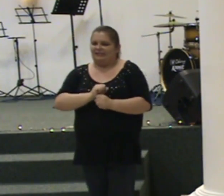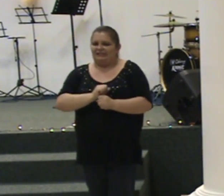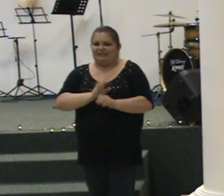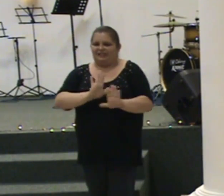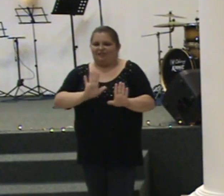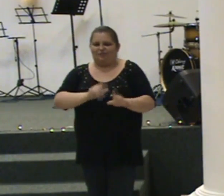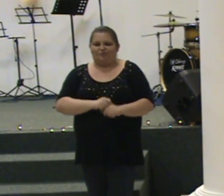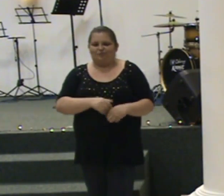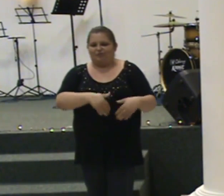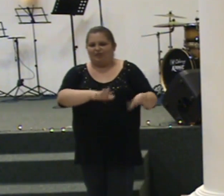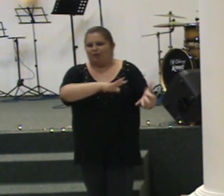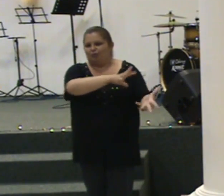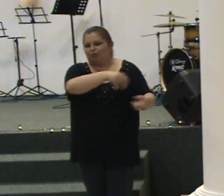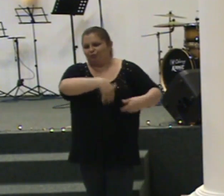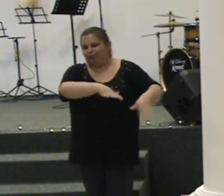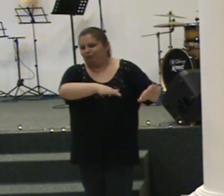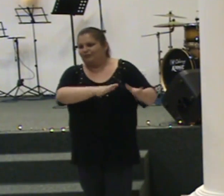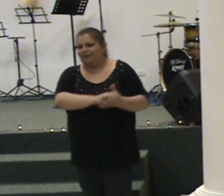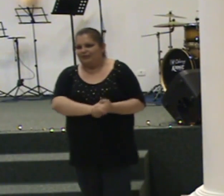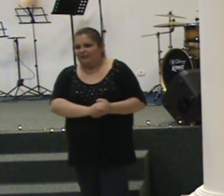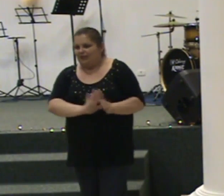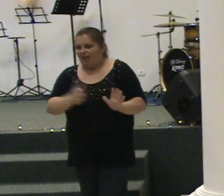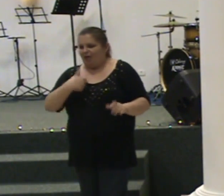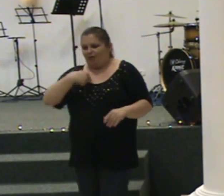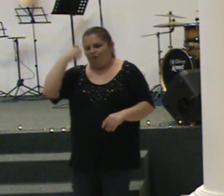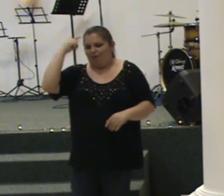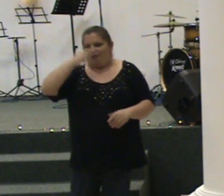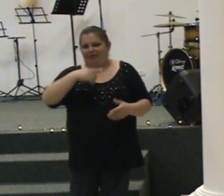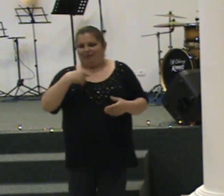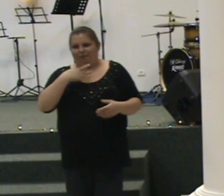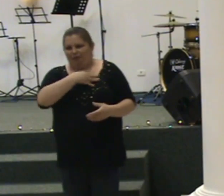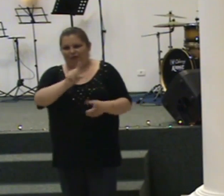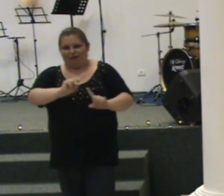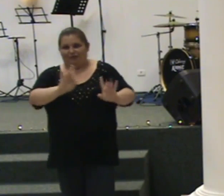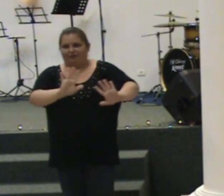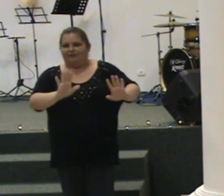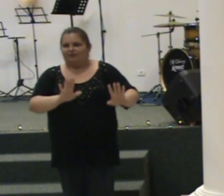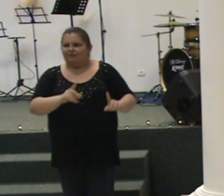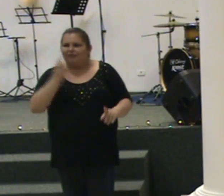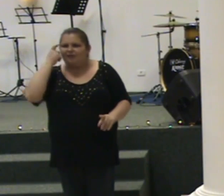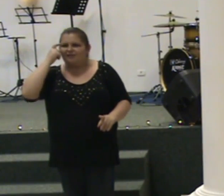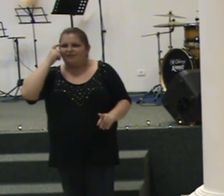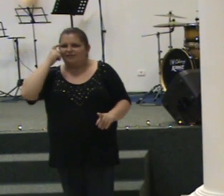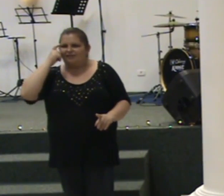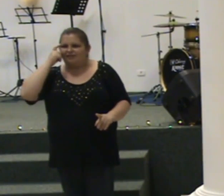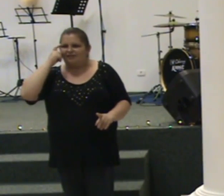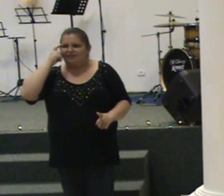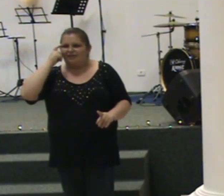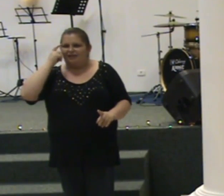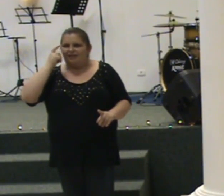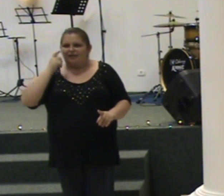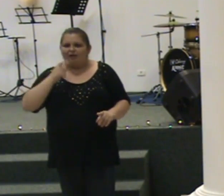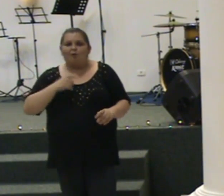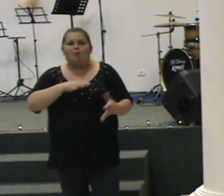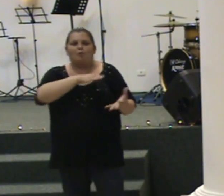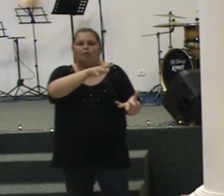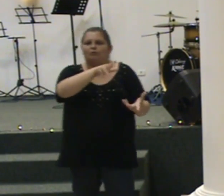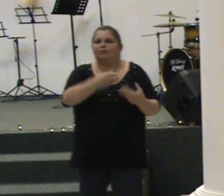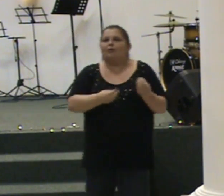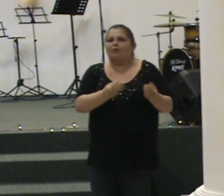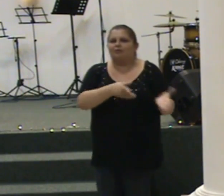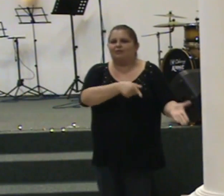teríamos condição nenhuma, não teríamos esperança nenhuma de uma vida eterna, que nós temos por conta de que Ele veio.